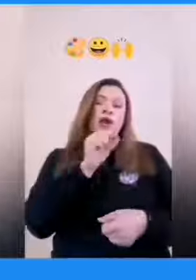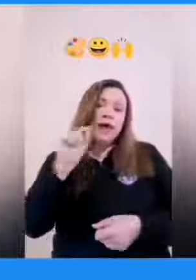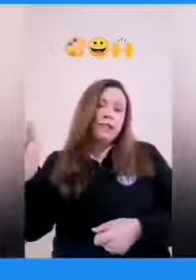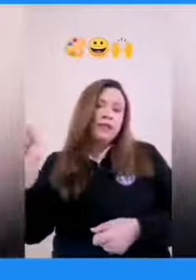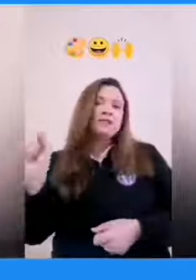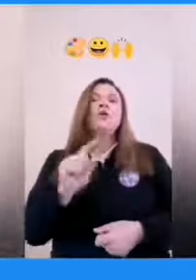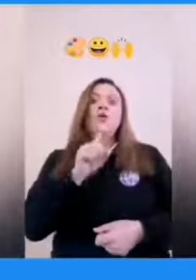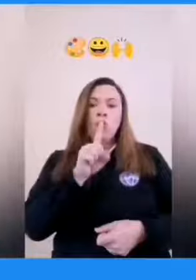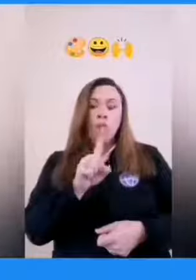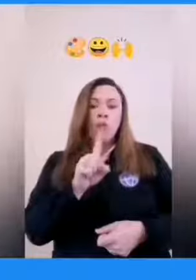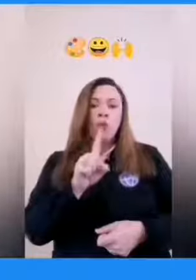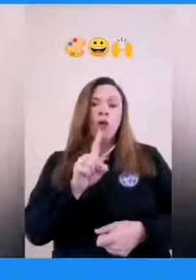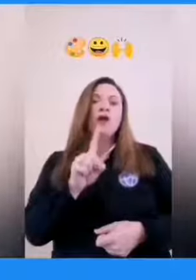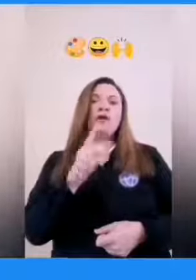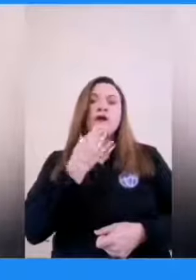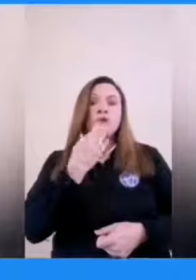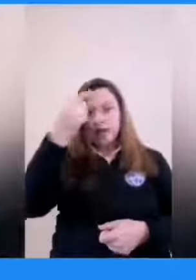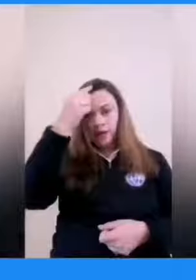lápiz primero